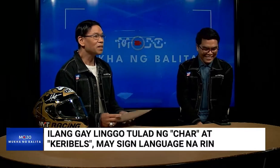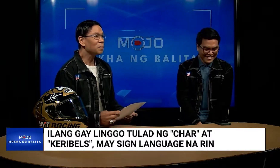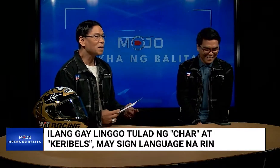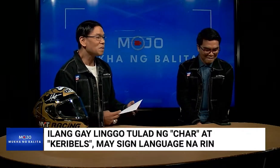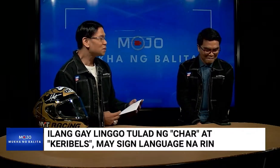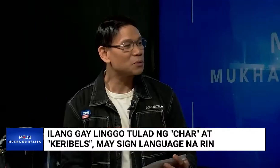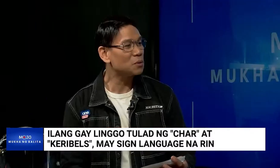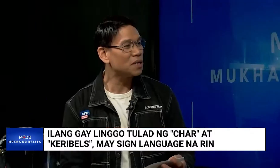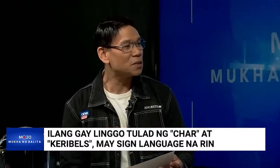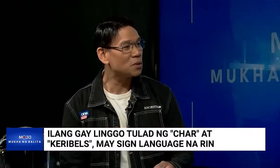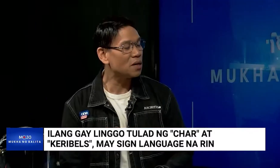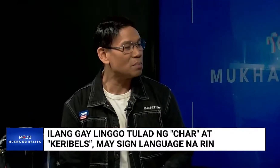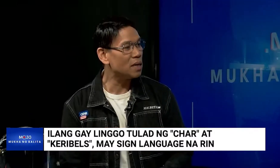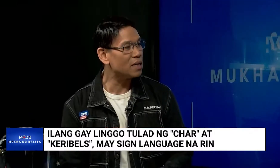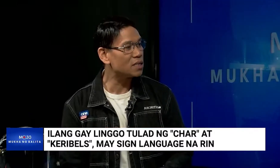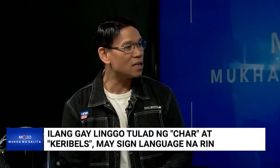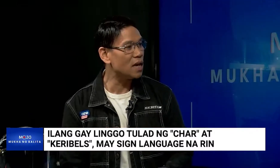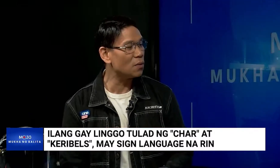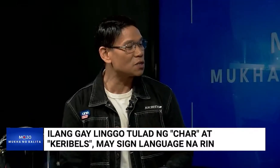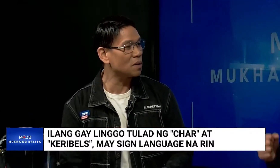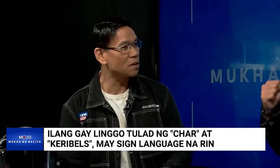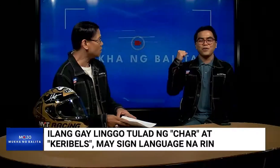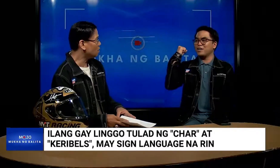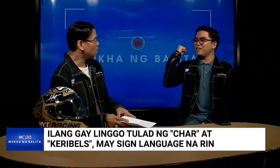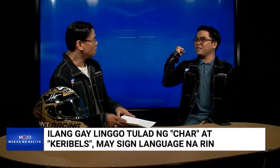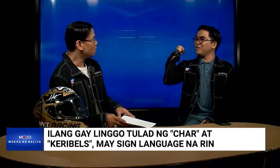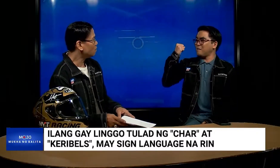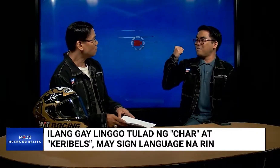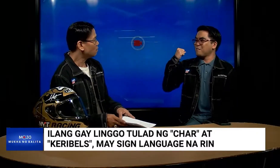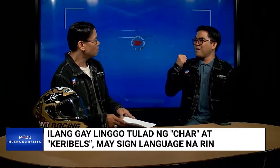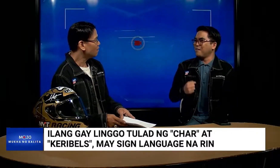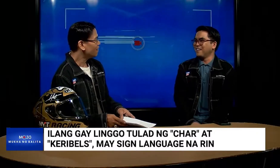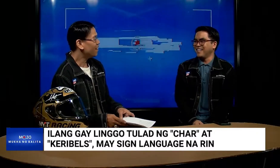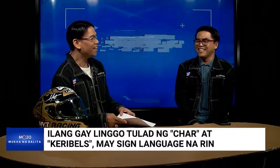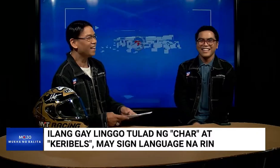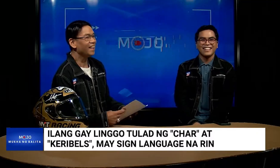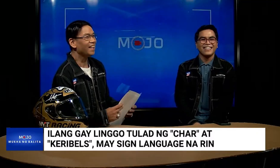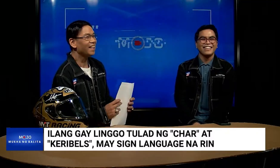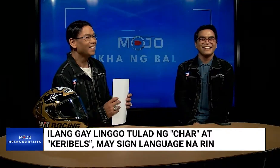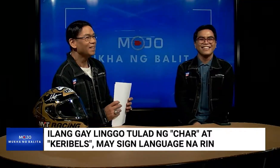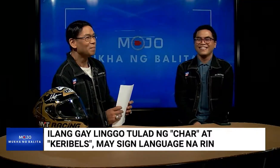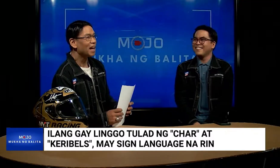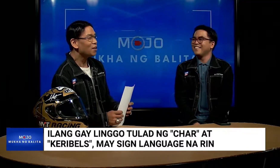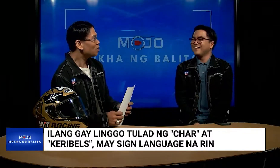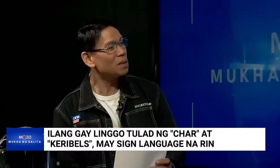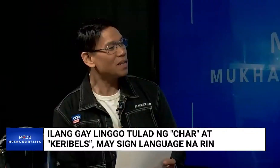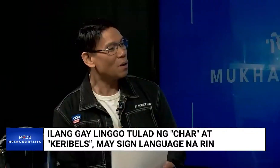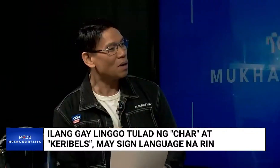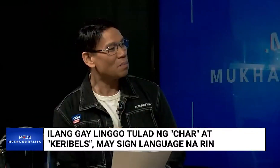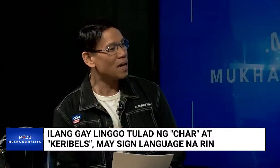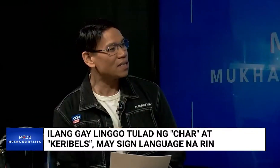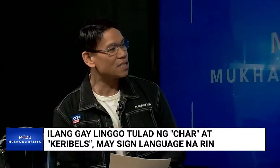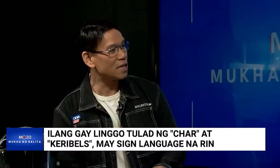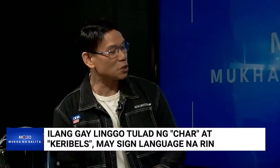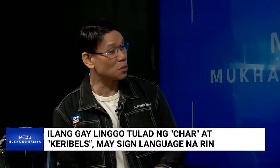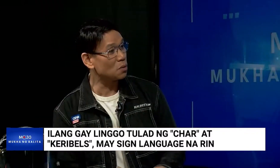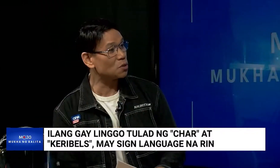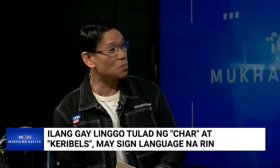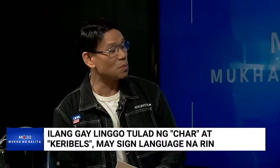palang matutunan itong Becky Meron Sign pa yung Language. kabog, yung ganon, yung kabog. Magkano naman daw ang bayad sa session kung gusto mong